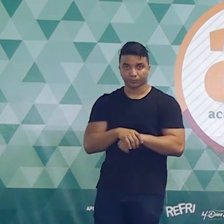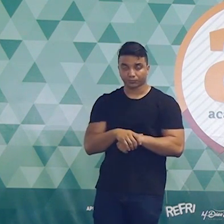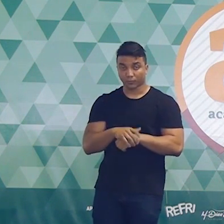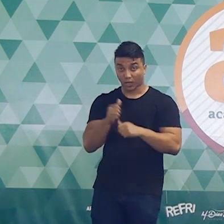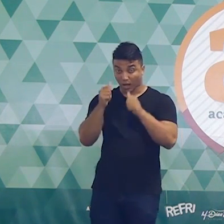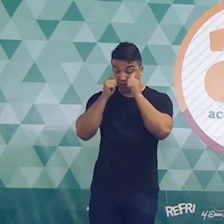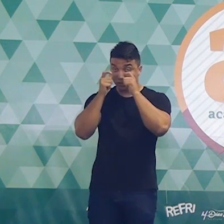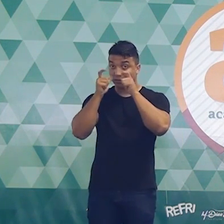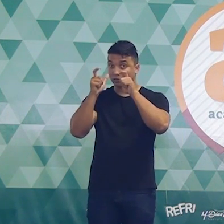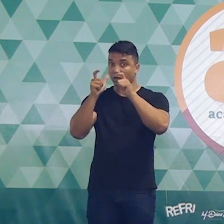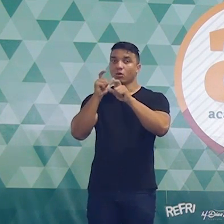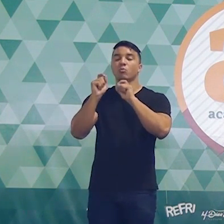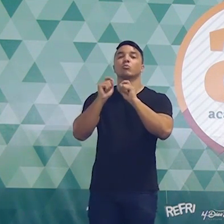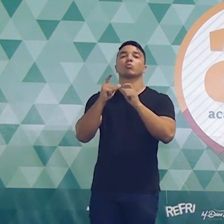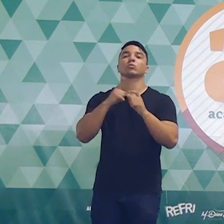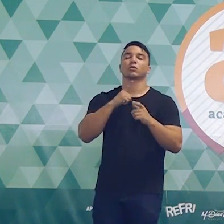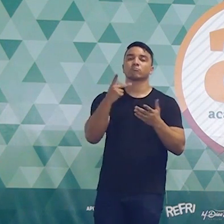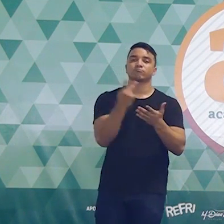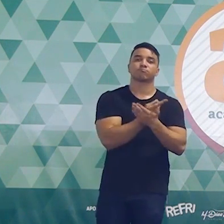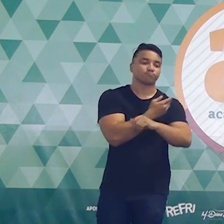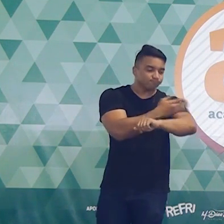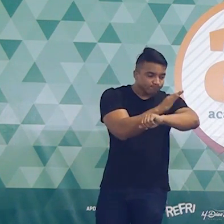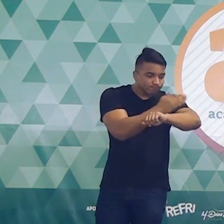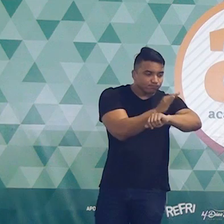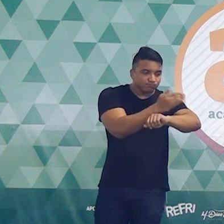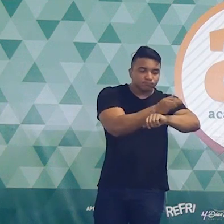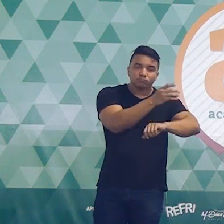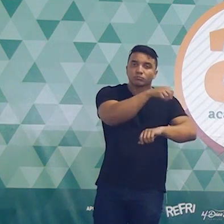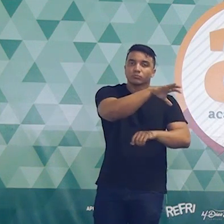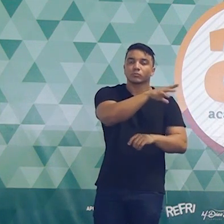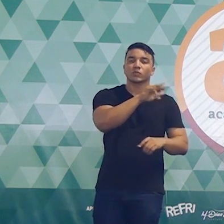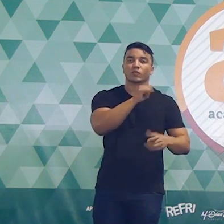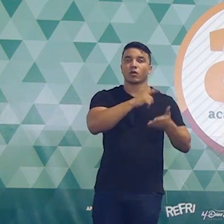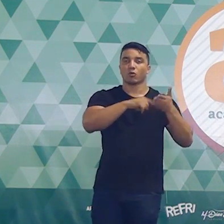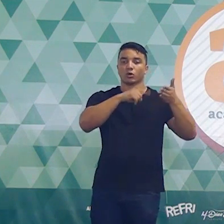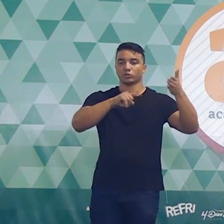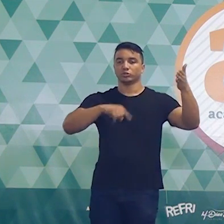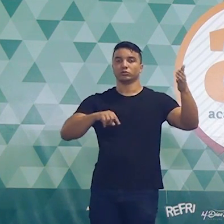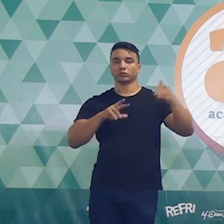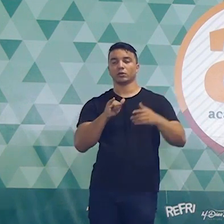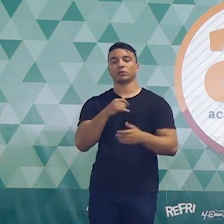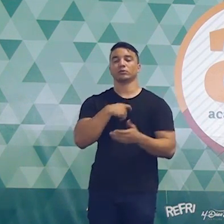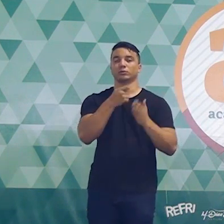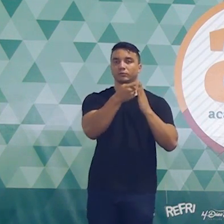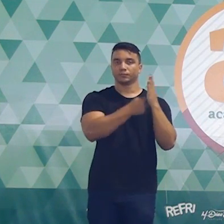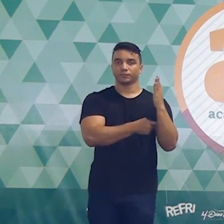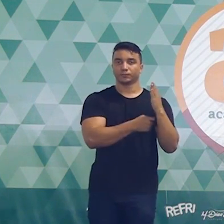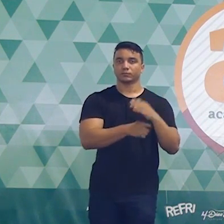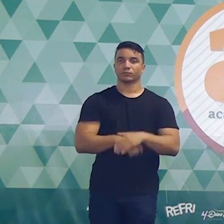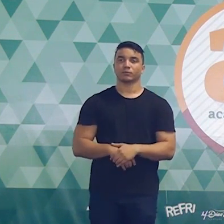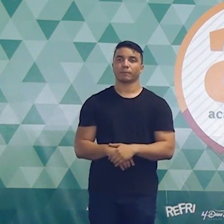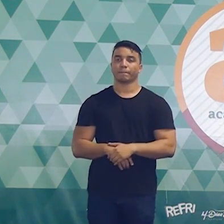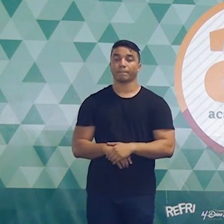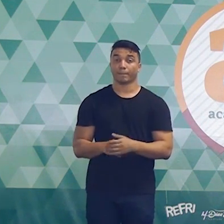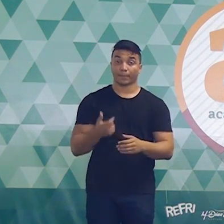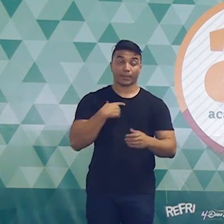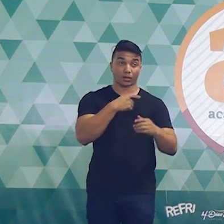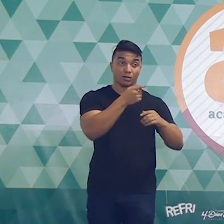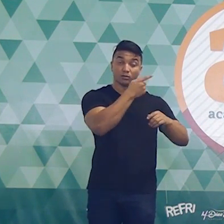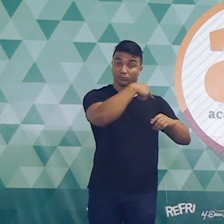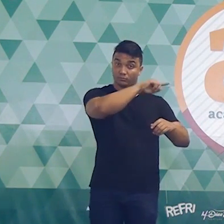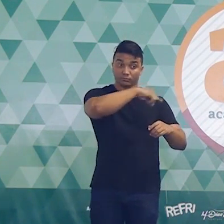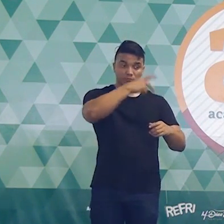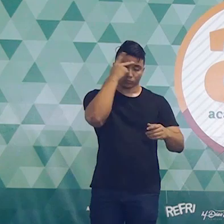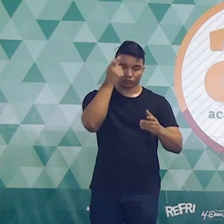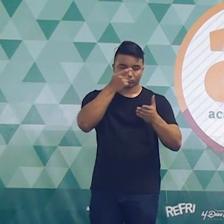Muita atenção, porque isso foi treinado com quem vai corrigir a redação de vocês. Os corretores